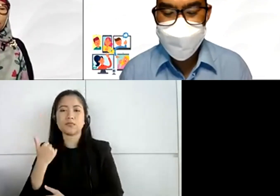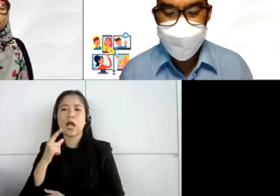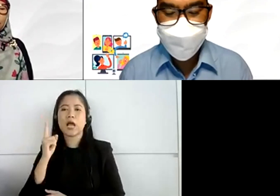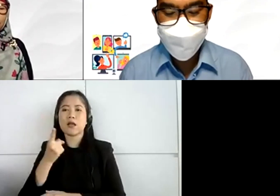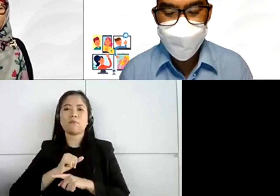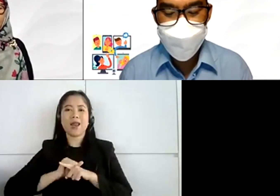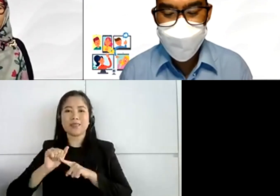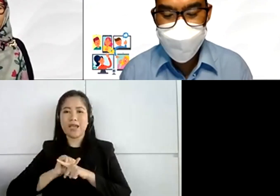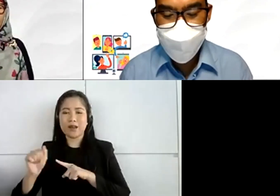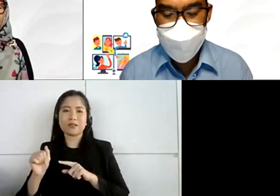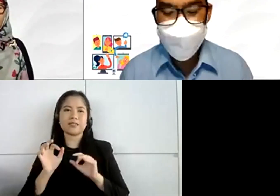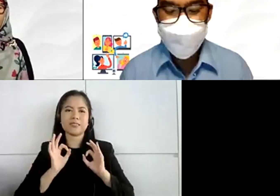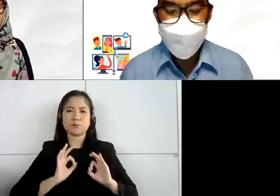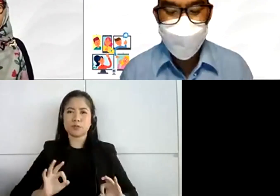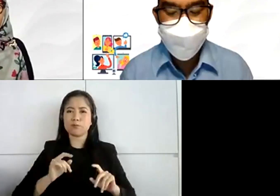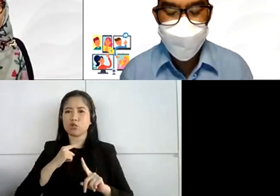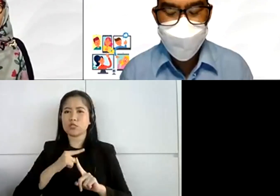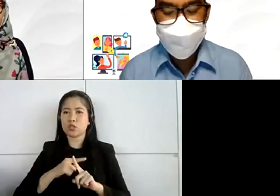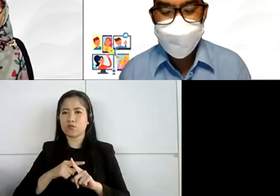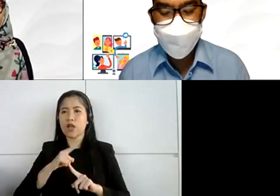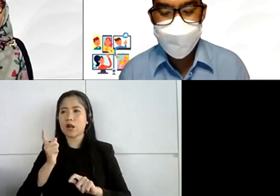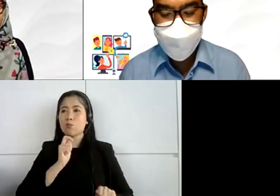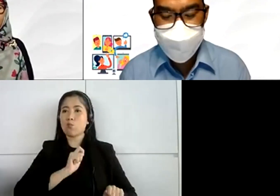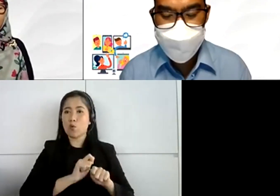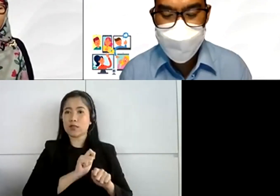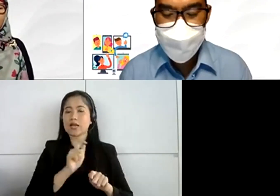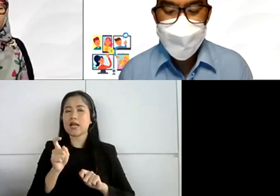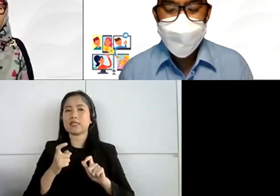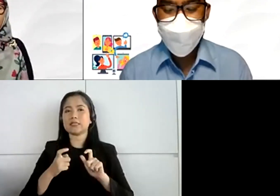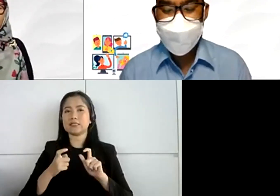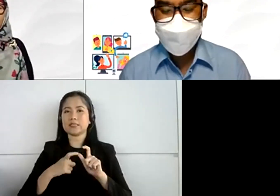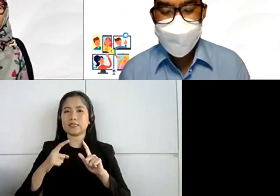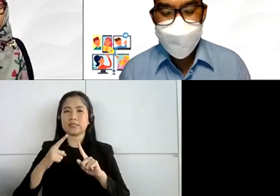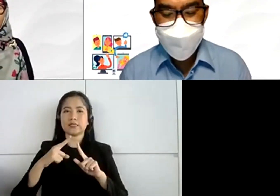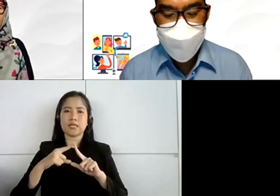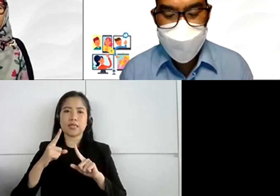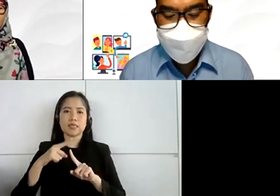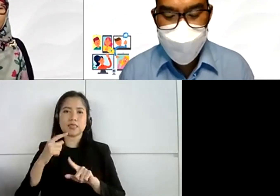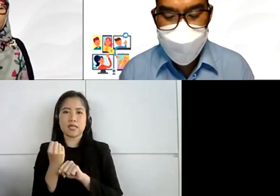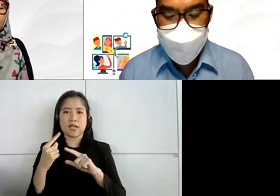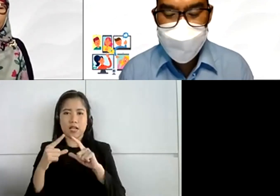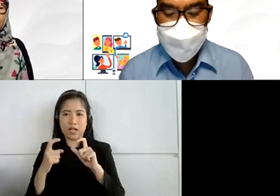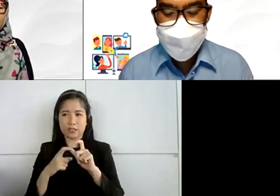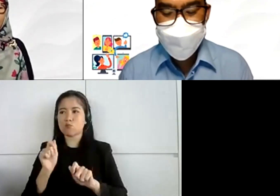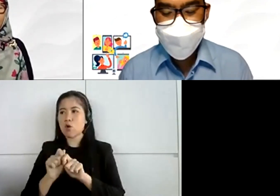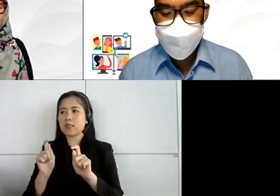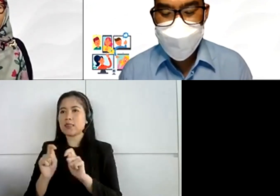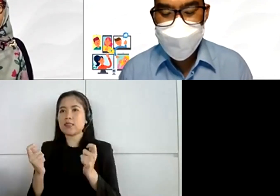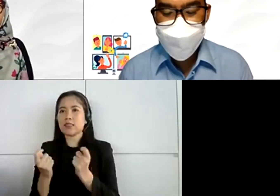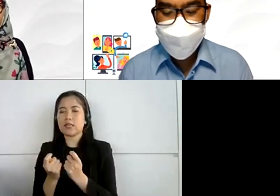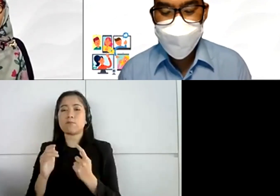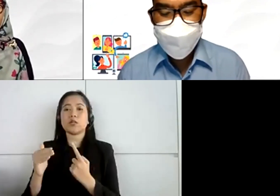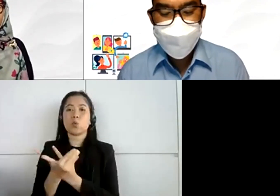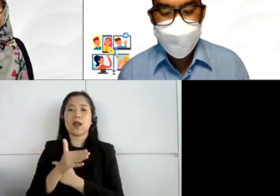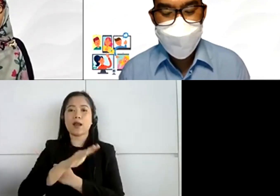pelatihan disiplin positif untuk para guru, ada pembentukan beberapa satuan tugas pembuatan tim perlindungan anak sekolah, dan